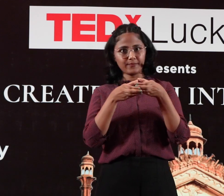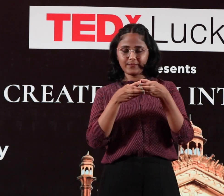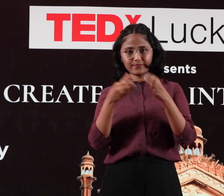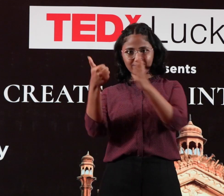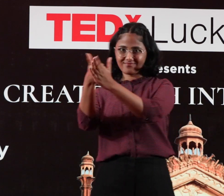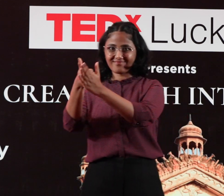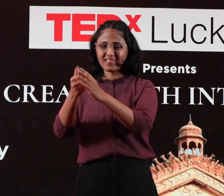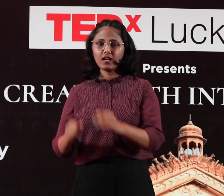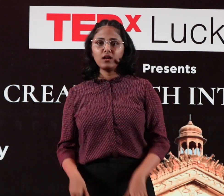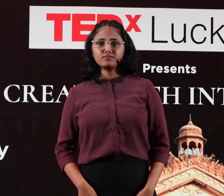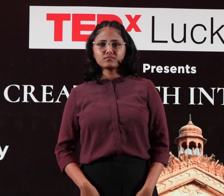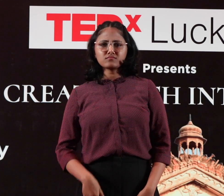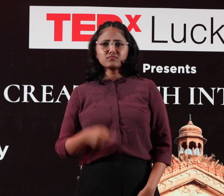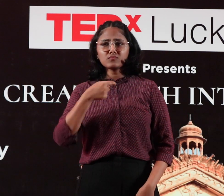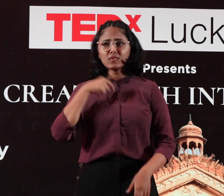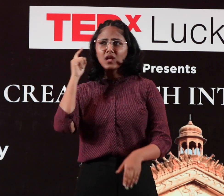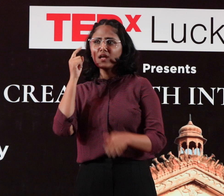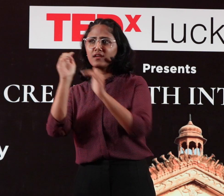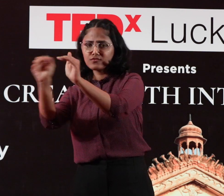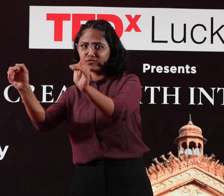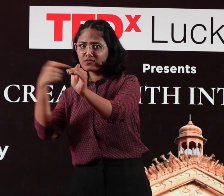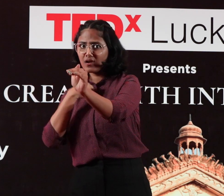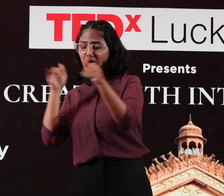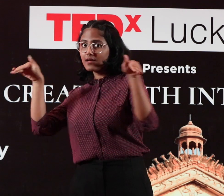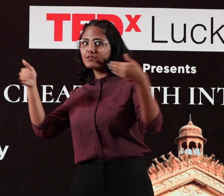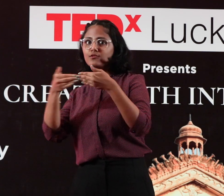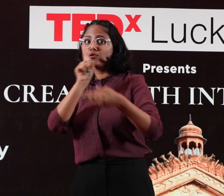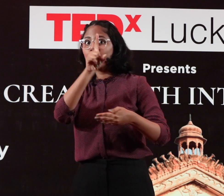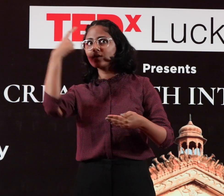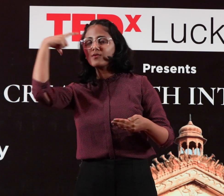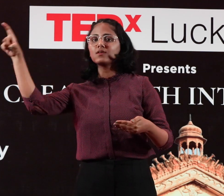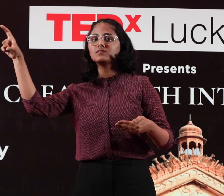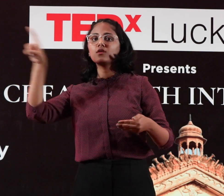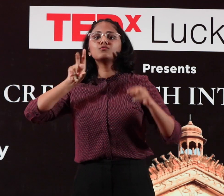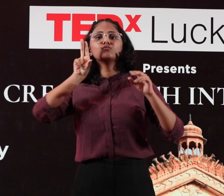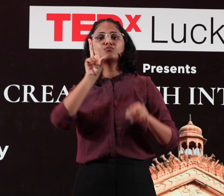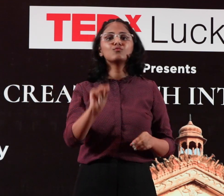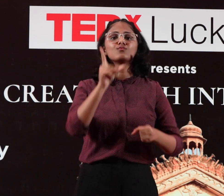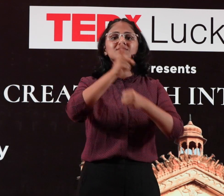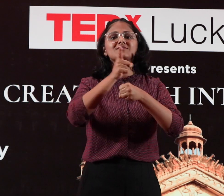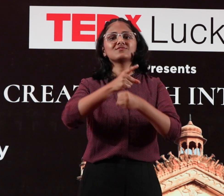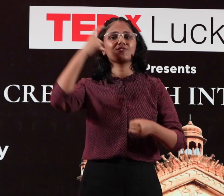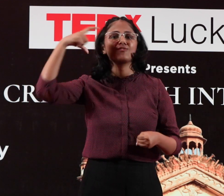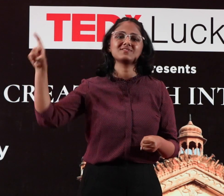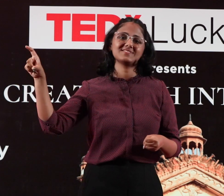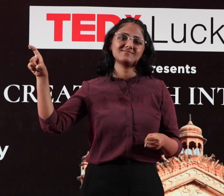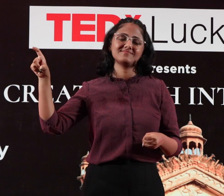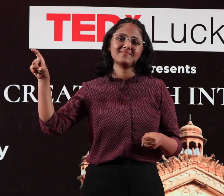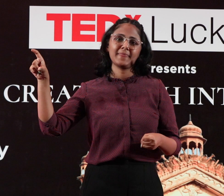I introduced a concept called no teacher concept. Yes, no teacher concept. Teacher कौन होता है? Teacher is someone who